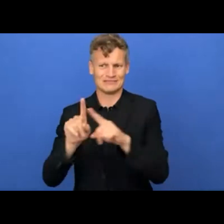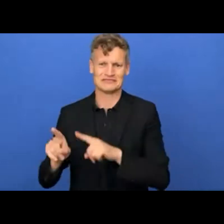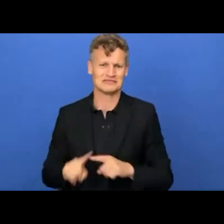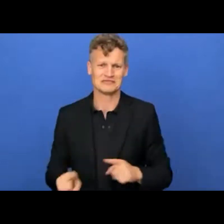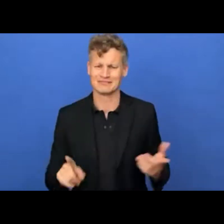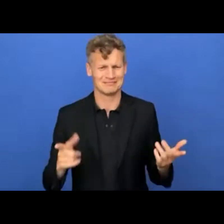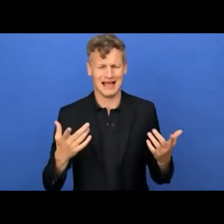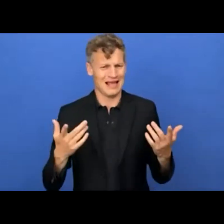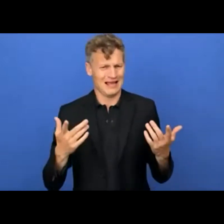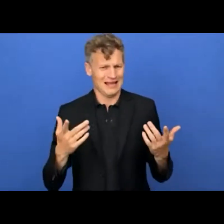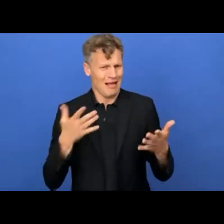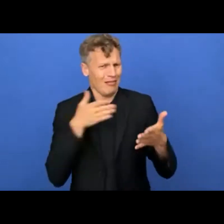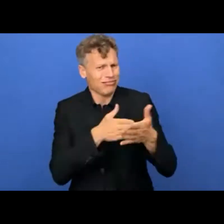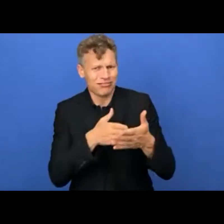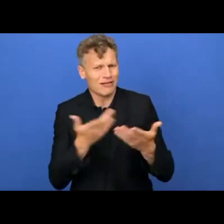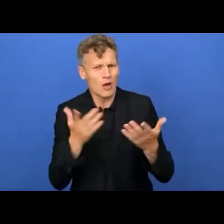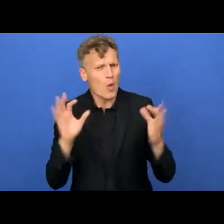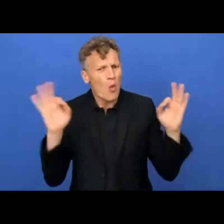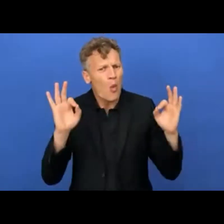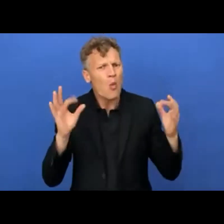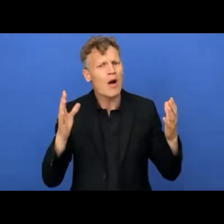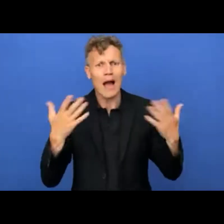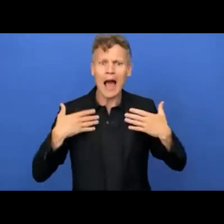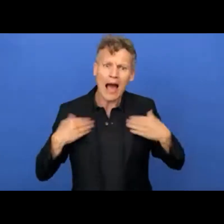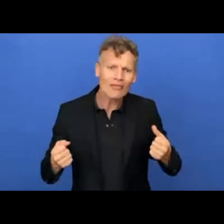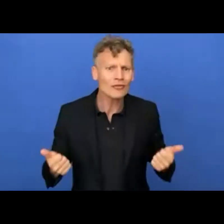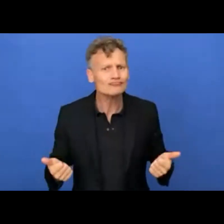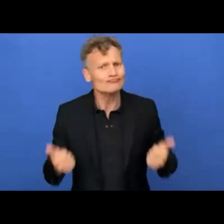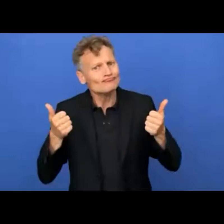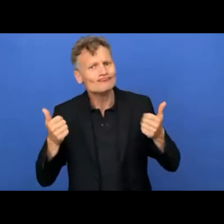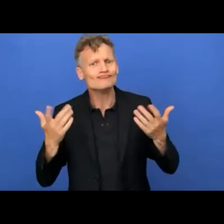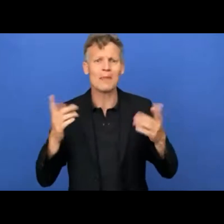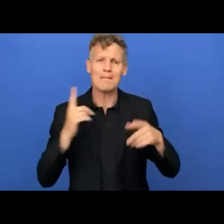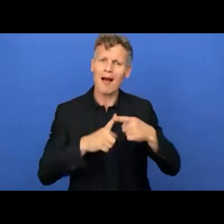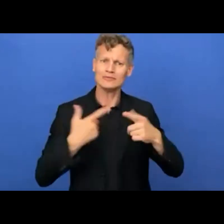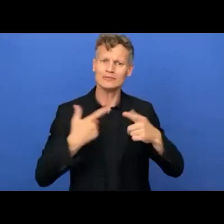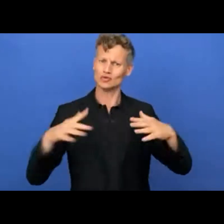à une éducation, à une santé et à une protection sociale.